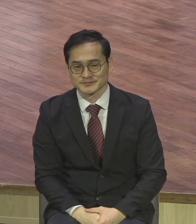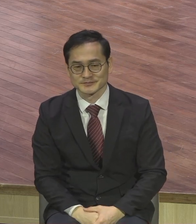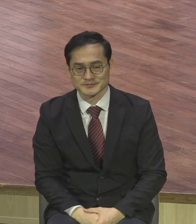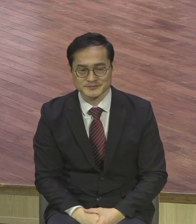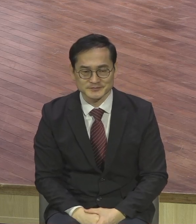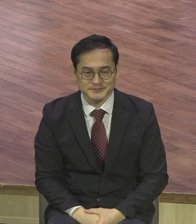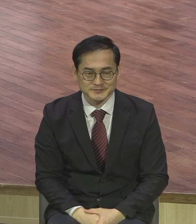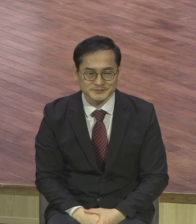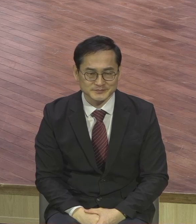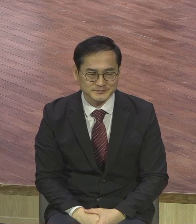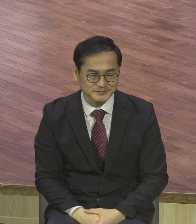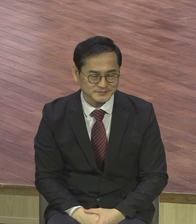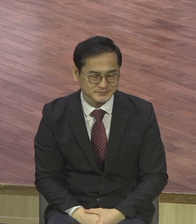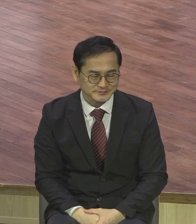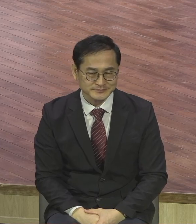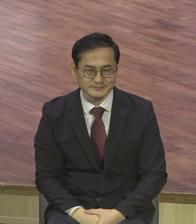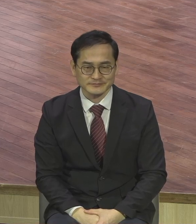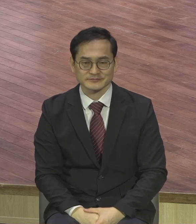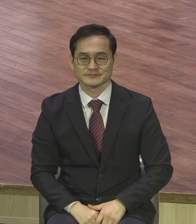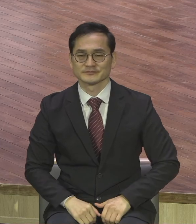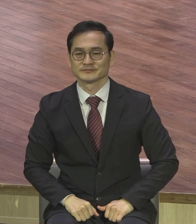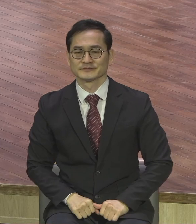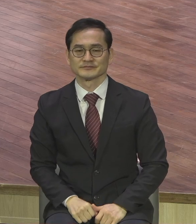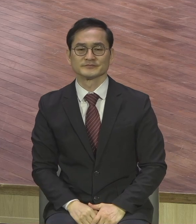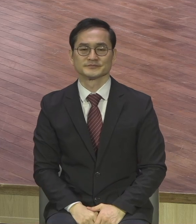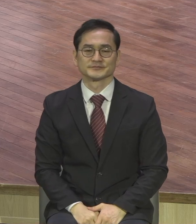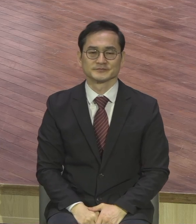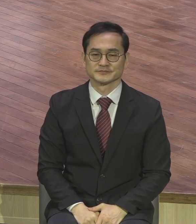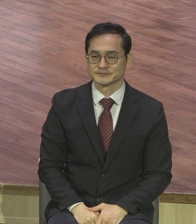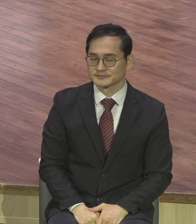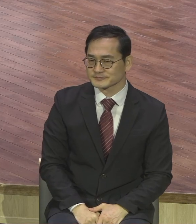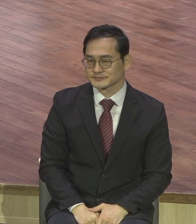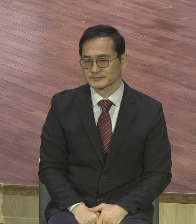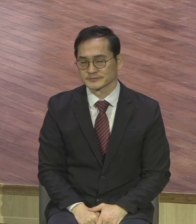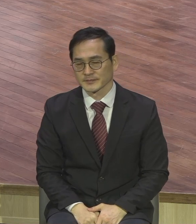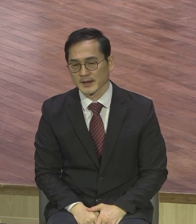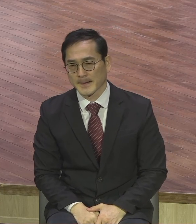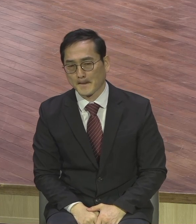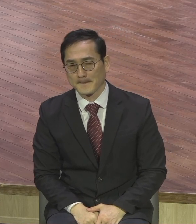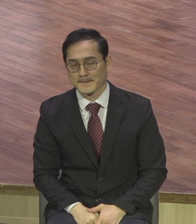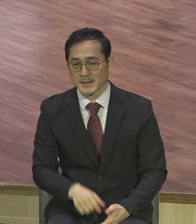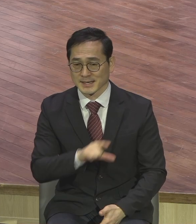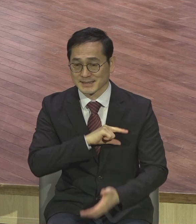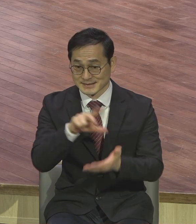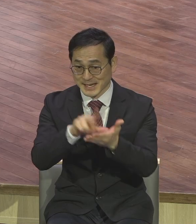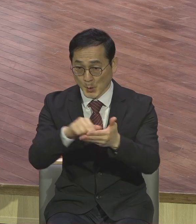자, 이들 말씀 가지고 할 수 있는 대로 전해야 할 복음입니다.